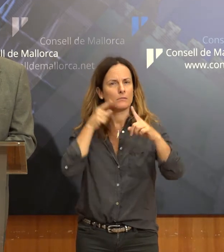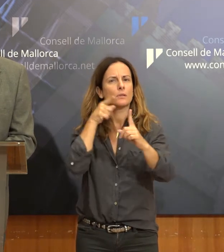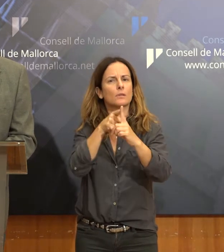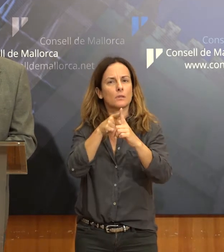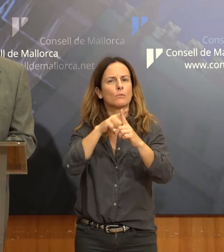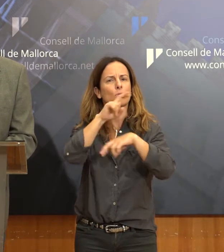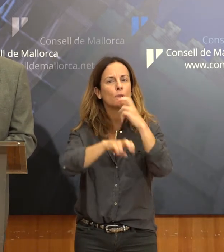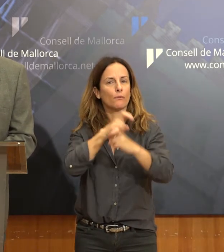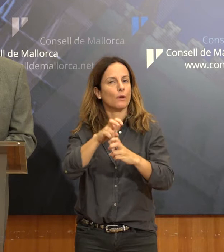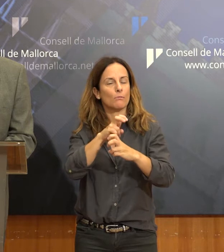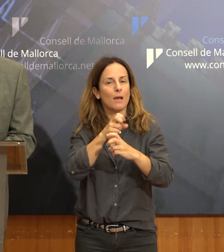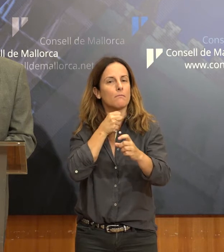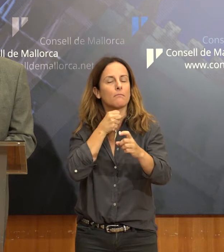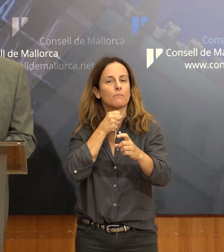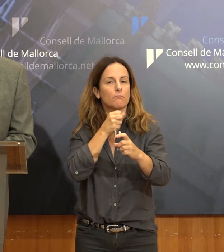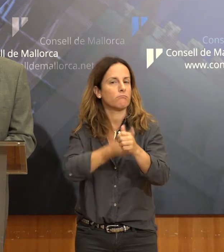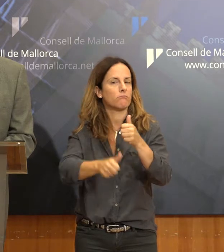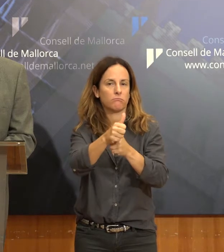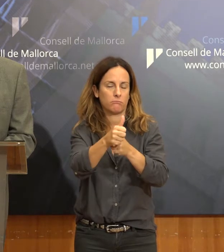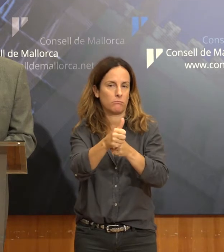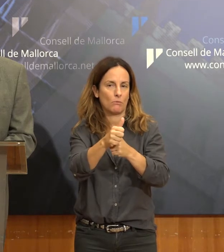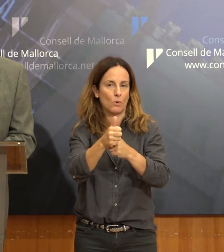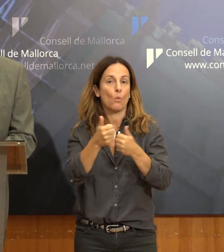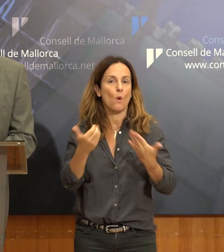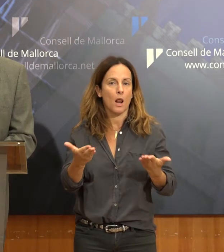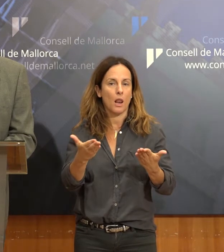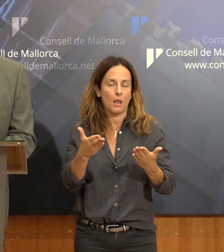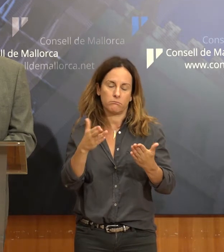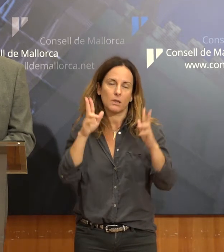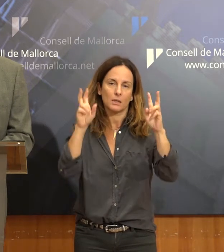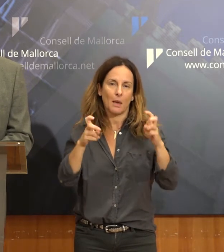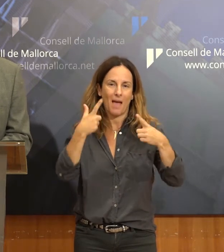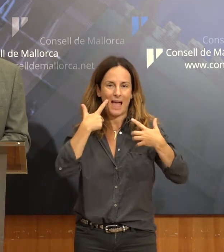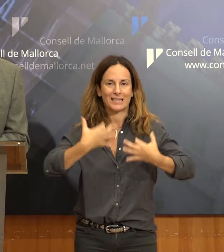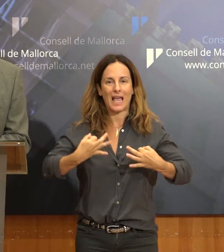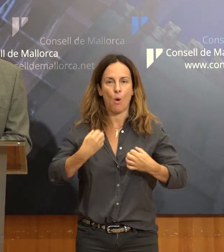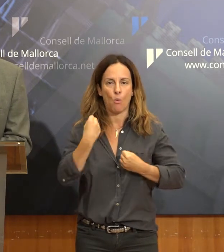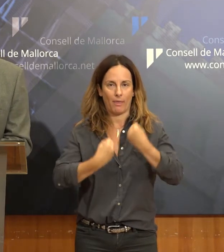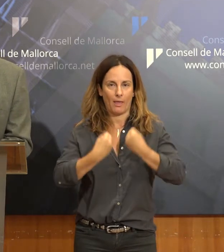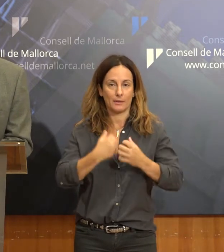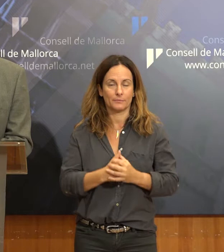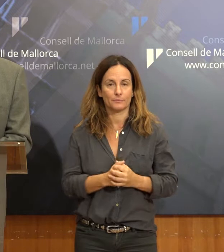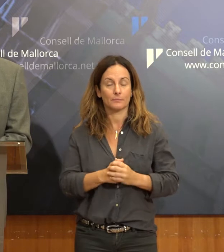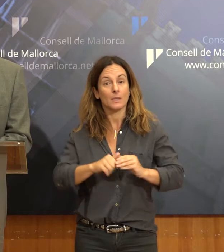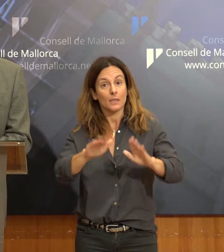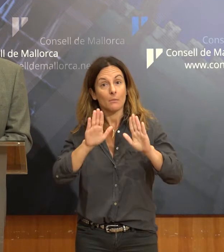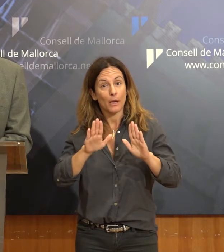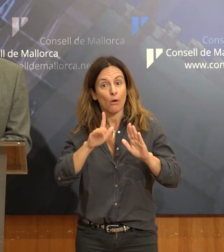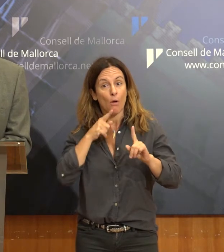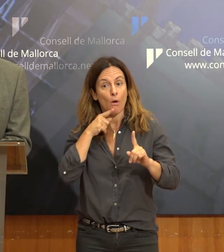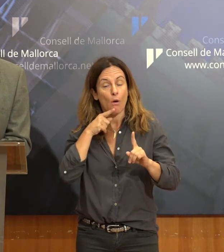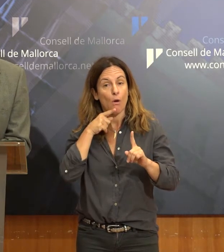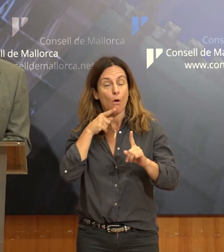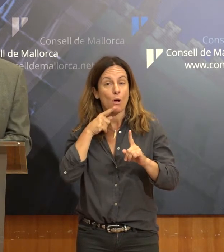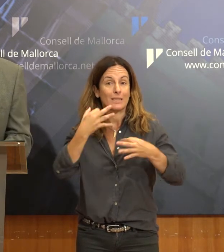d'aquesta carretera, evidentment, és, per tant, la seguretat. Però millorar la seguretat no ha de ser sinònim